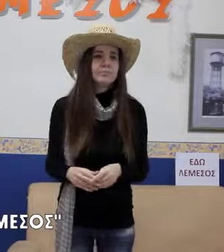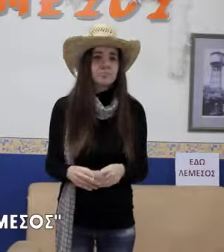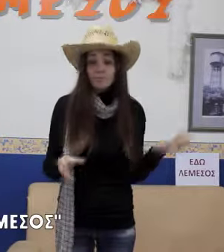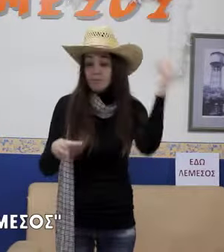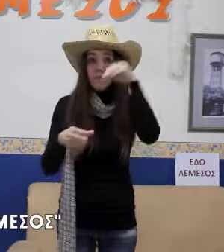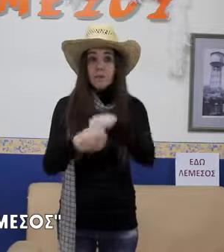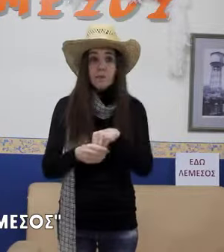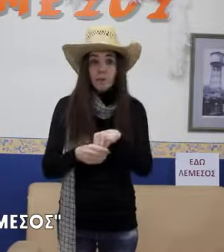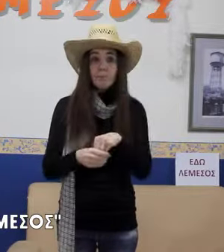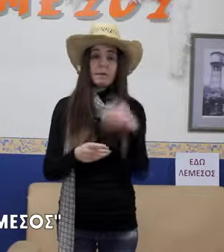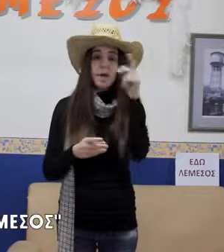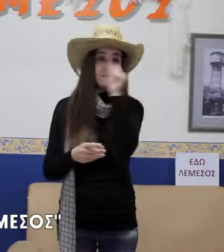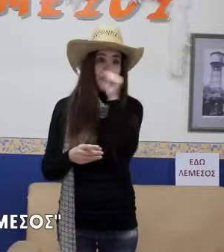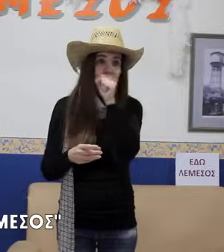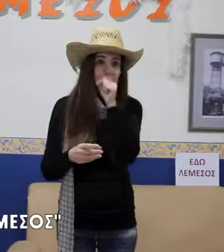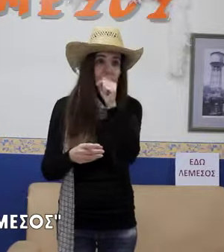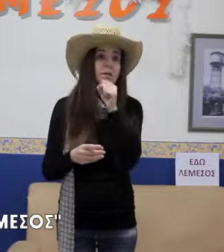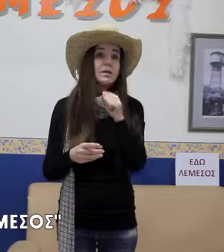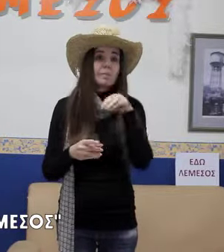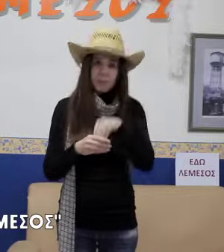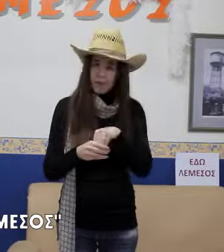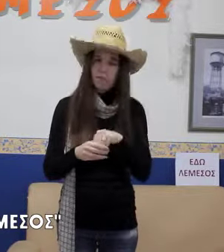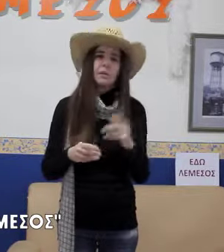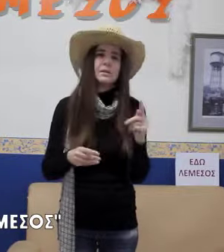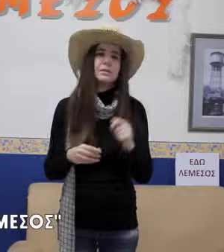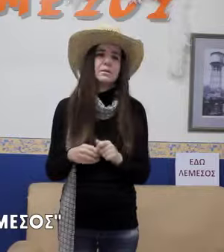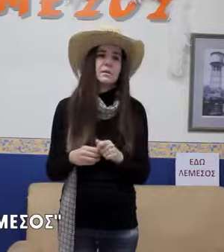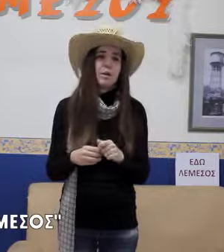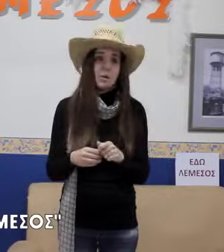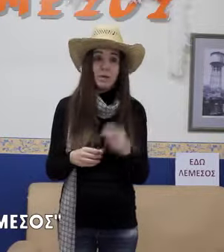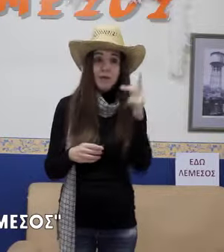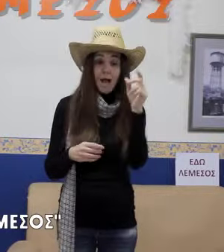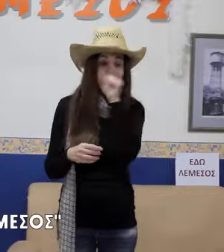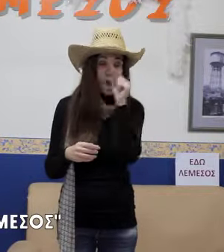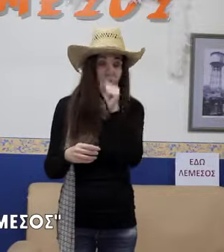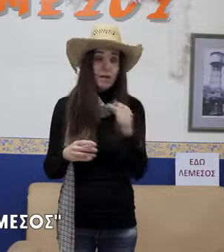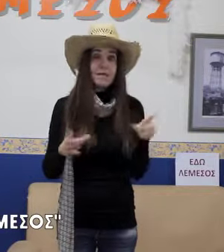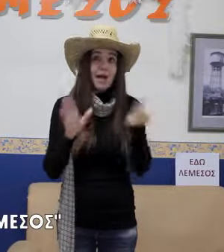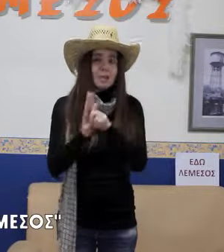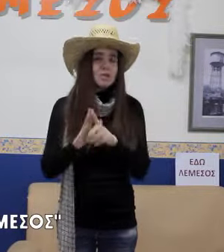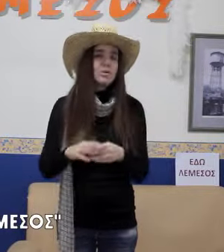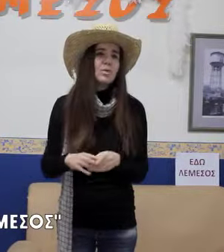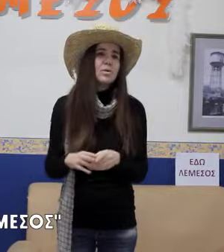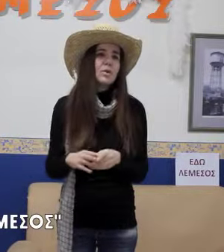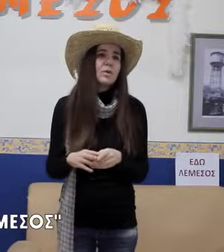Συμμετέχουν οι Κανταδόροι Μοντέρνη Κερί, οι Κανταδόροι Λεμεσού, η